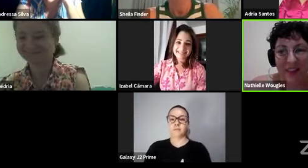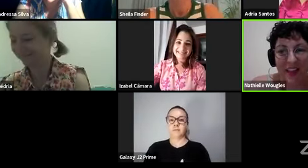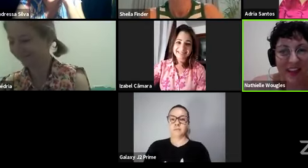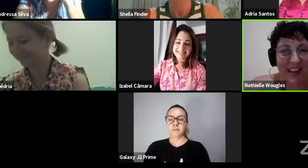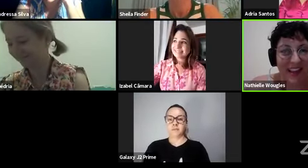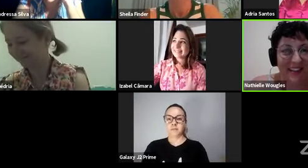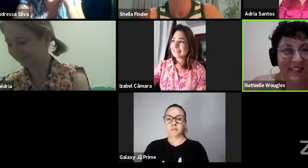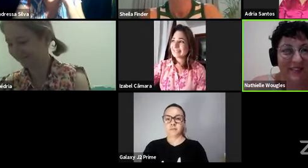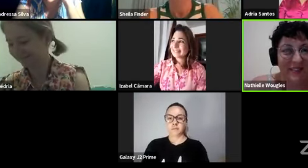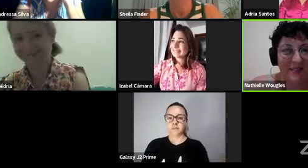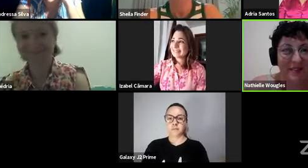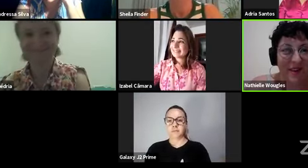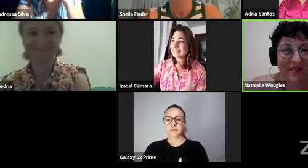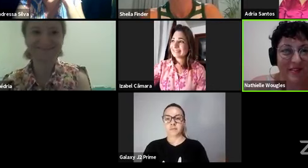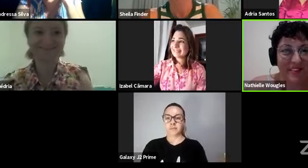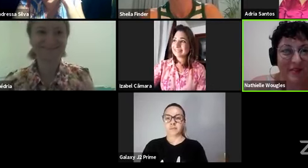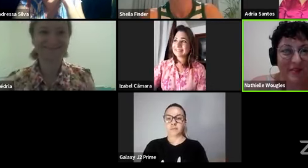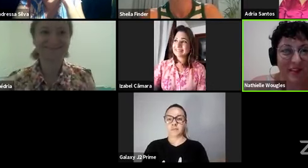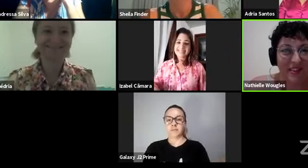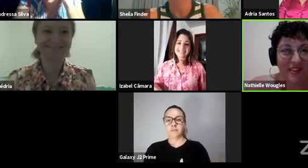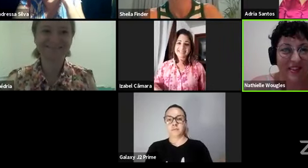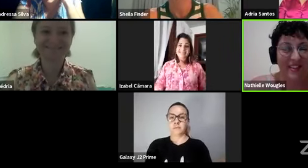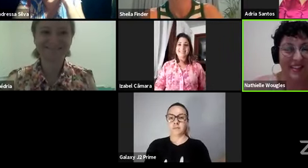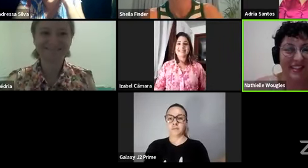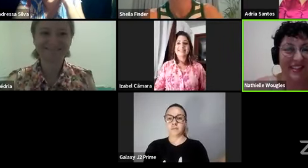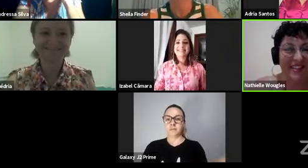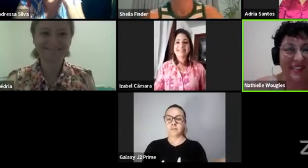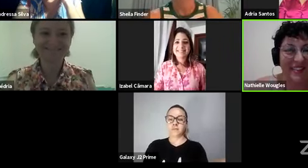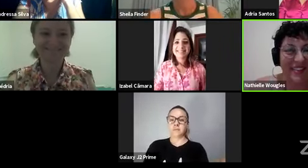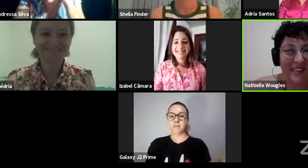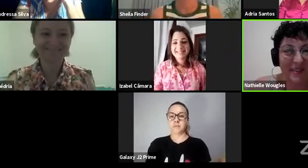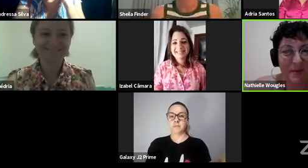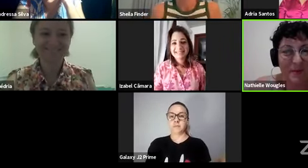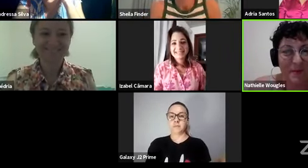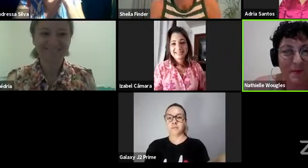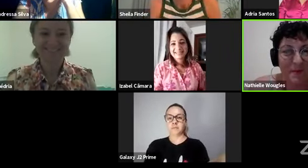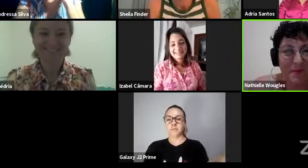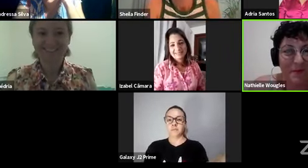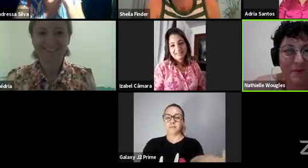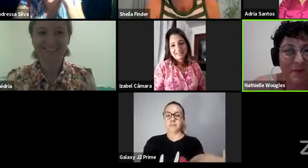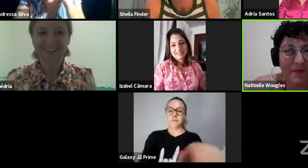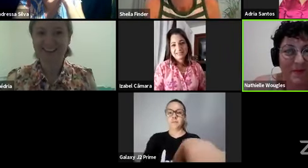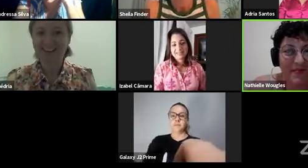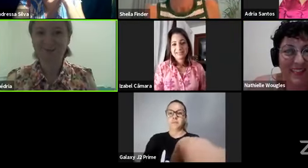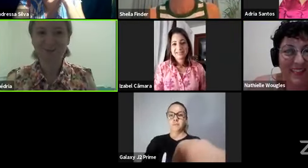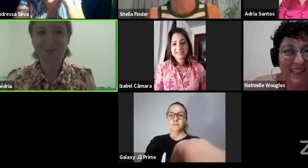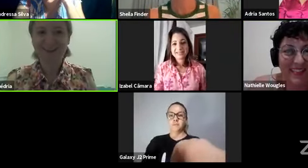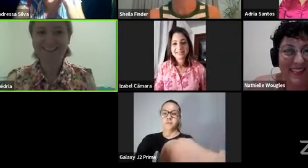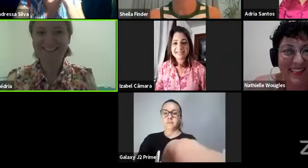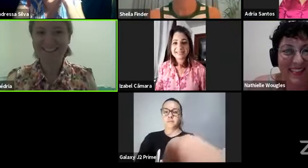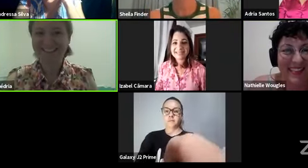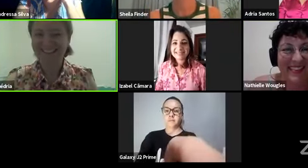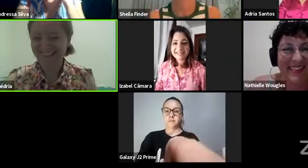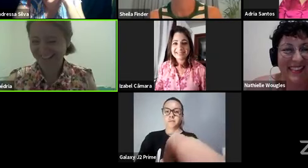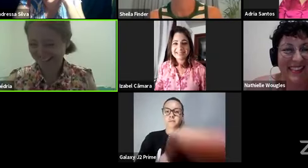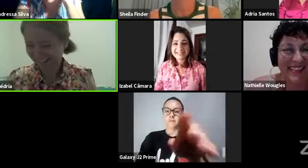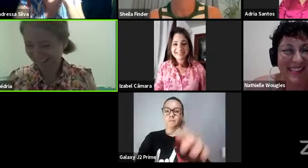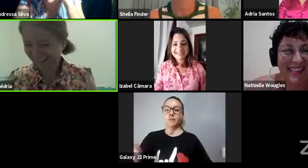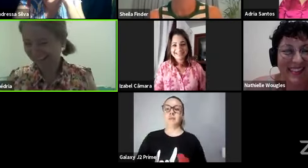É, Guedria, se você puder conversar um pouquinho com a gente agora. Claro, com